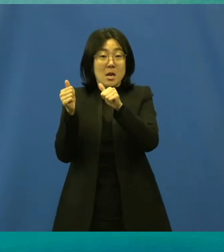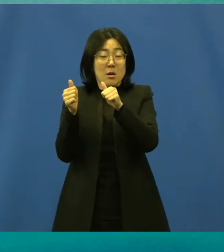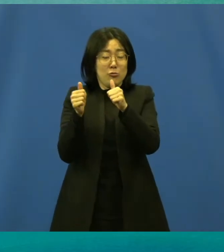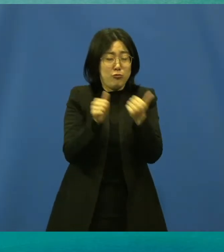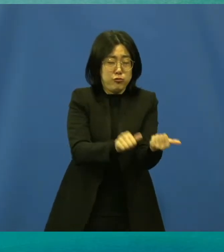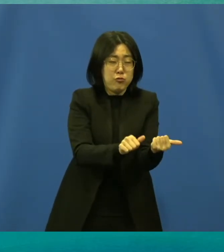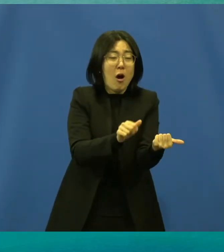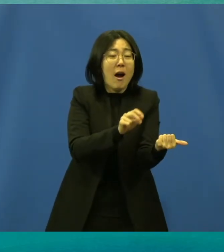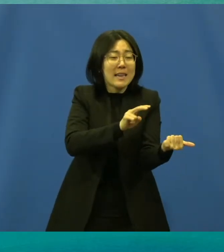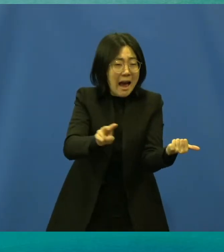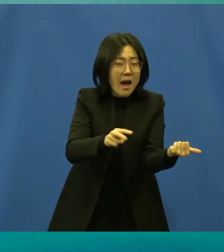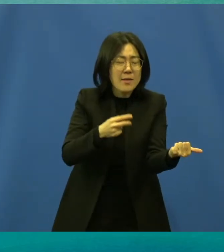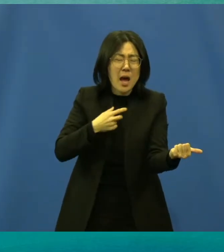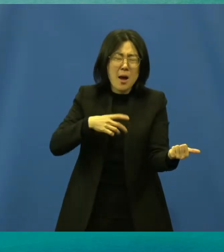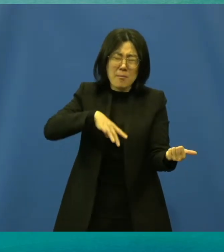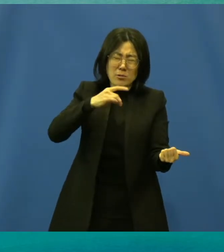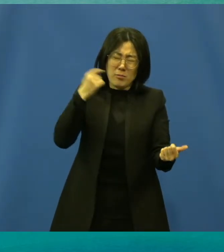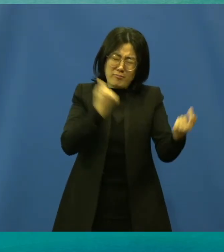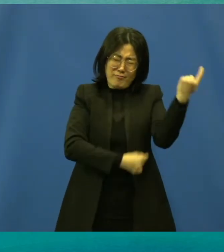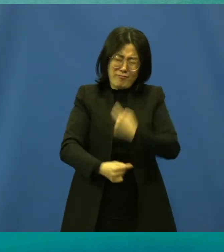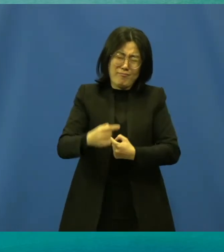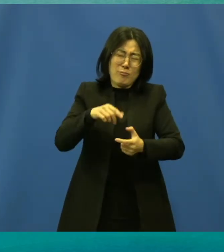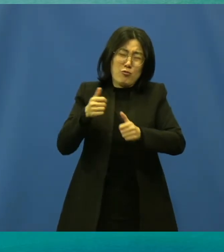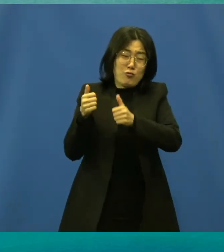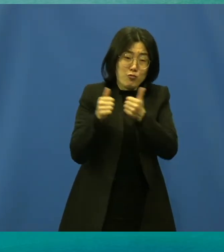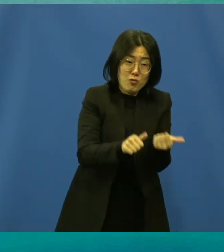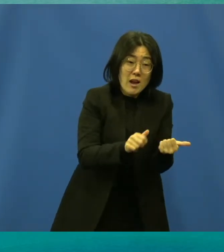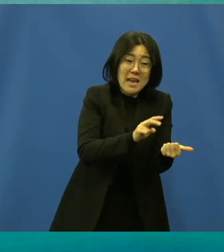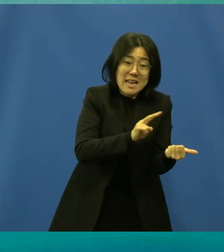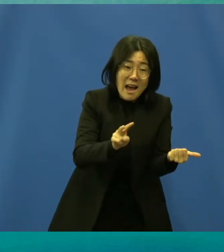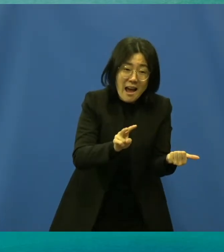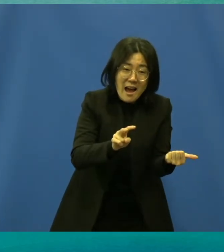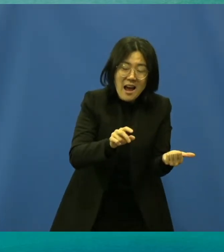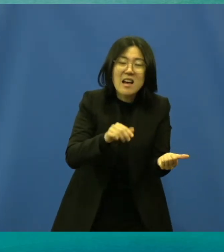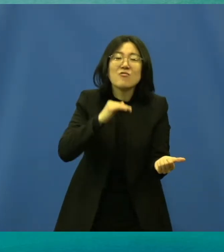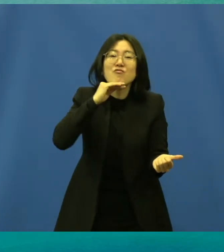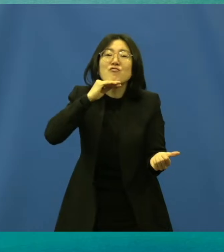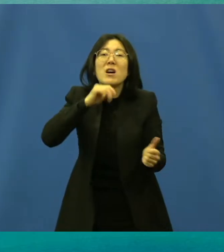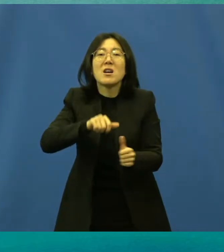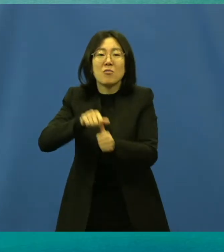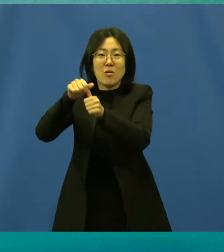하나님이 살려주십니다. 예수님도 죽음의 자리까지 가셨습니다.